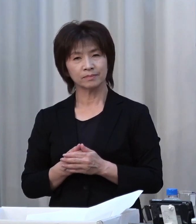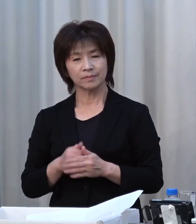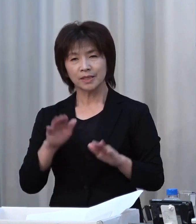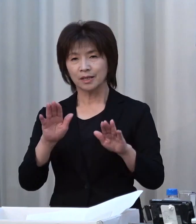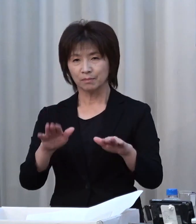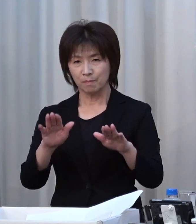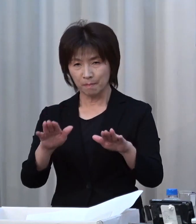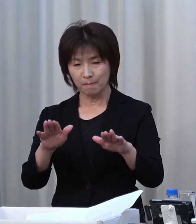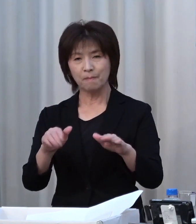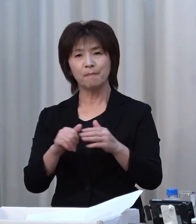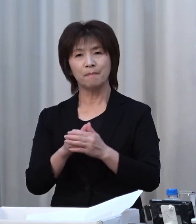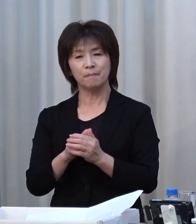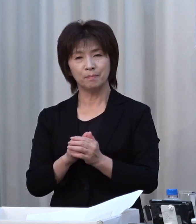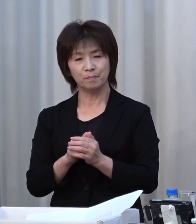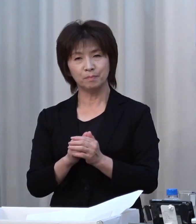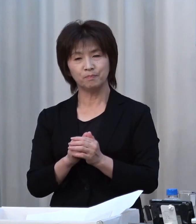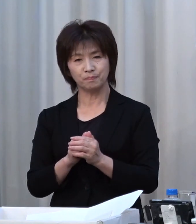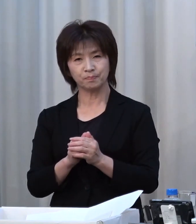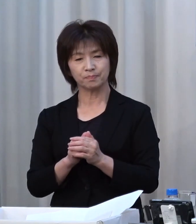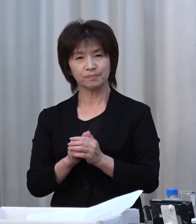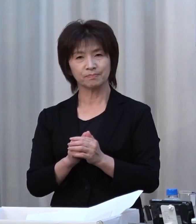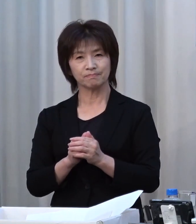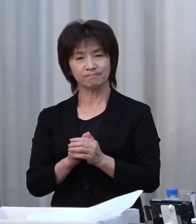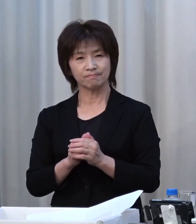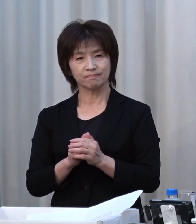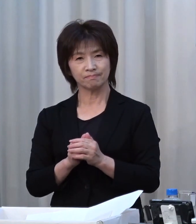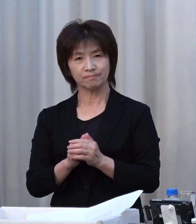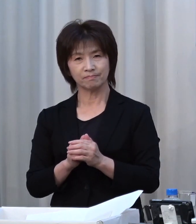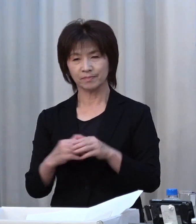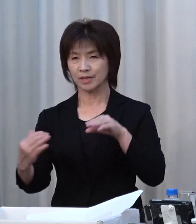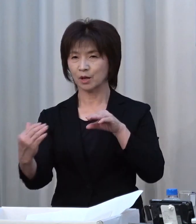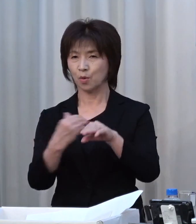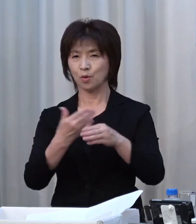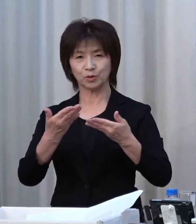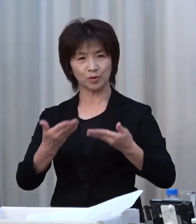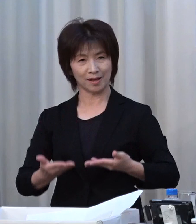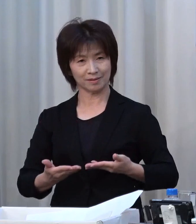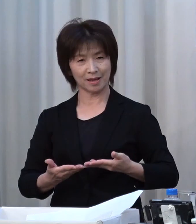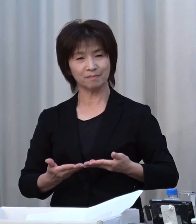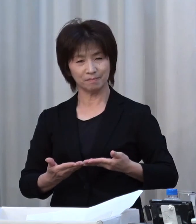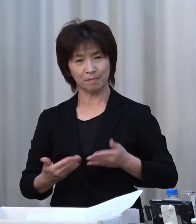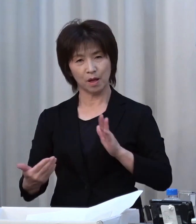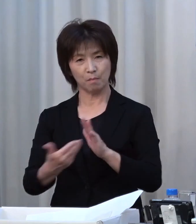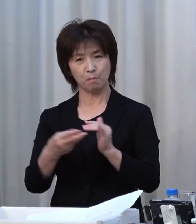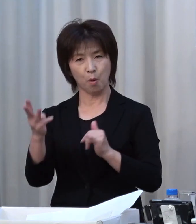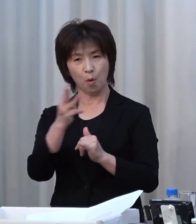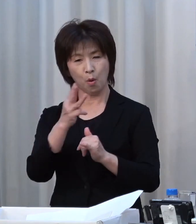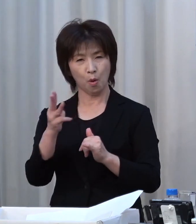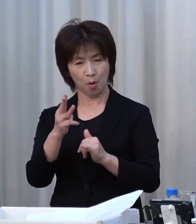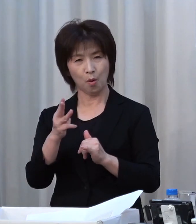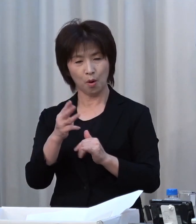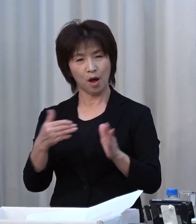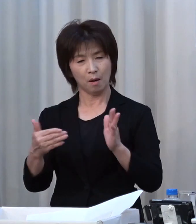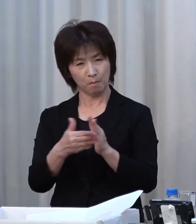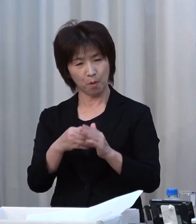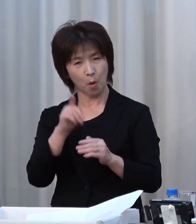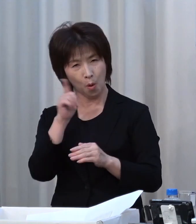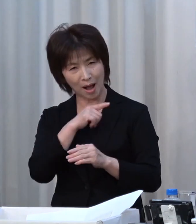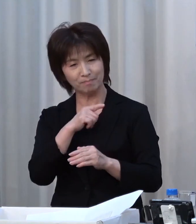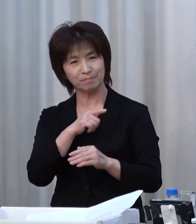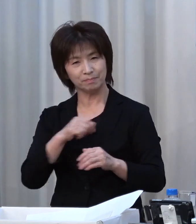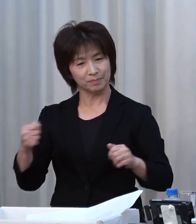今回ですね、まあ、交通安全、それから防犯対策、それから児童虐待対